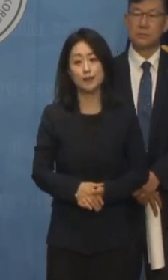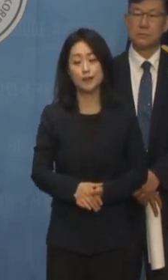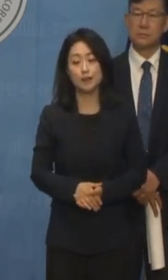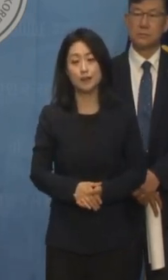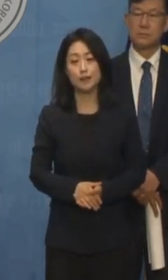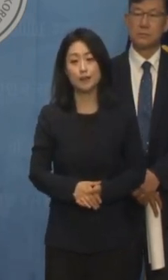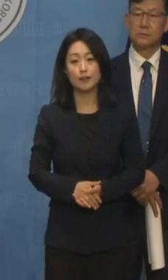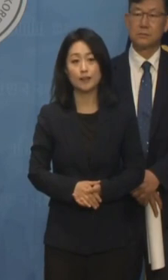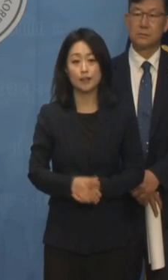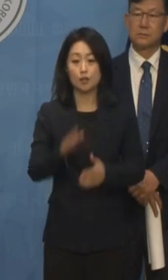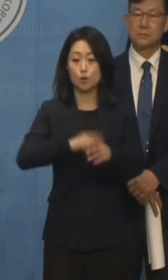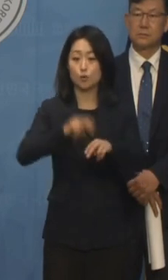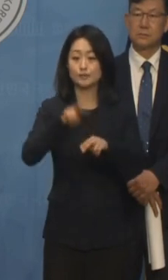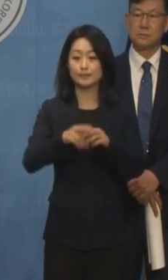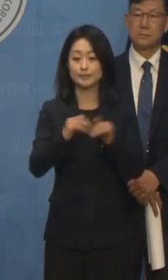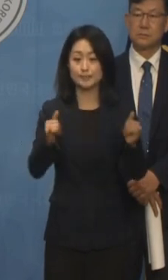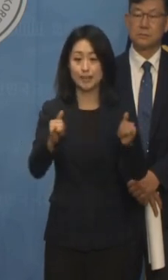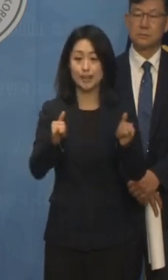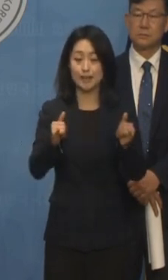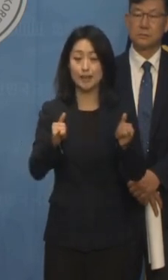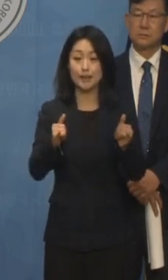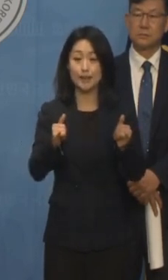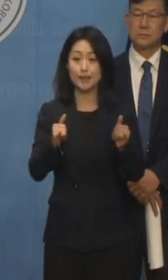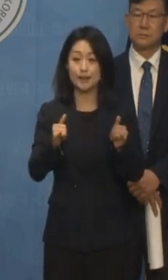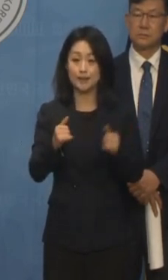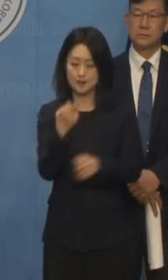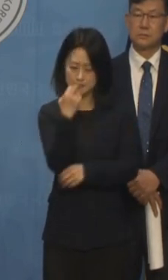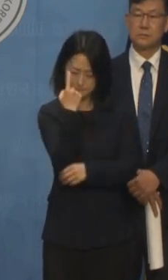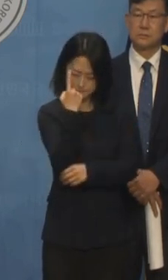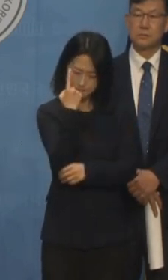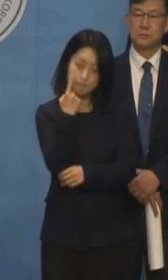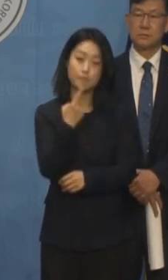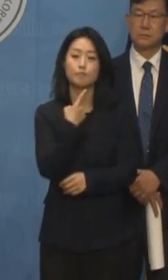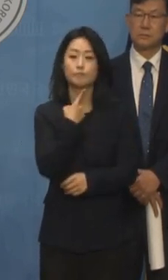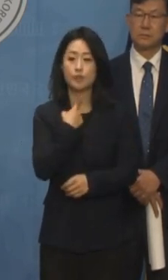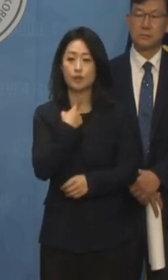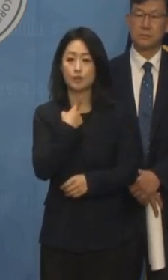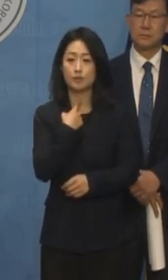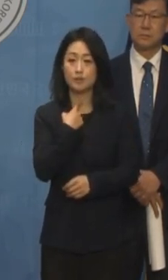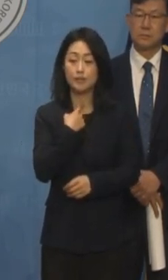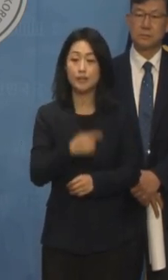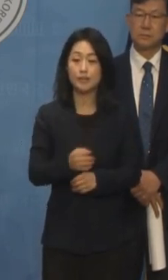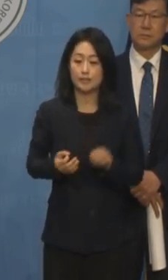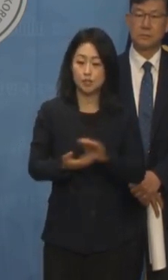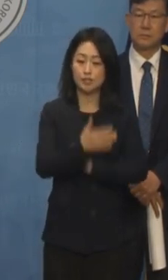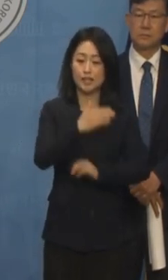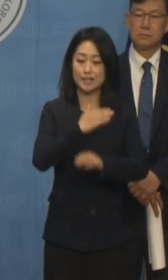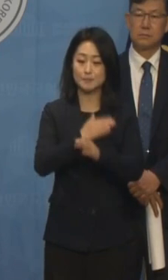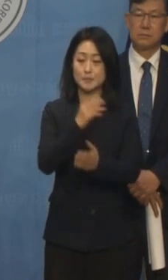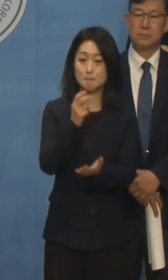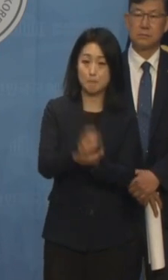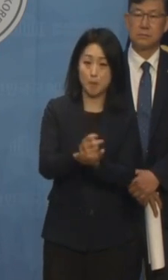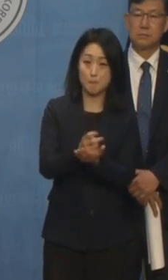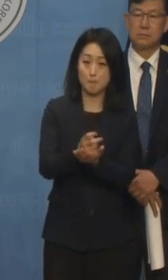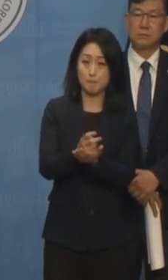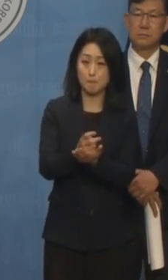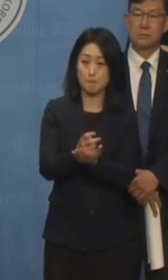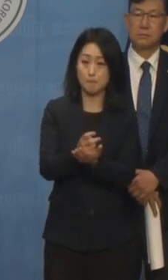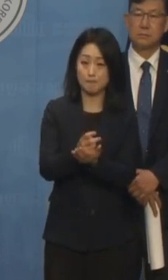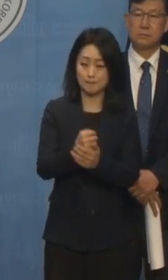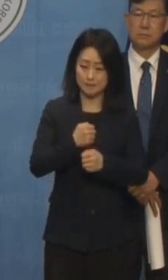권익위 정무직 공직자로서 목숨처럼 지키고 수호해야 할 청탁금지법을 대통령 부부를